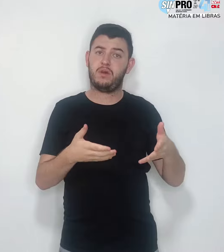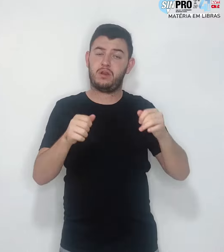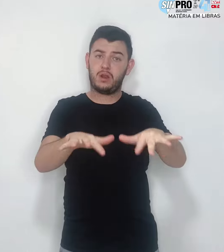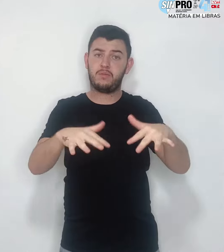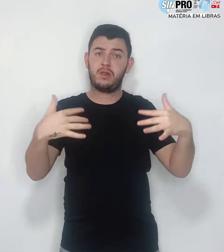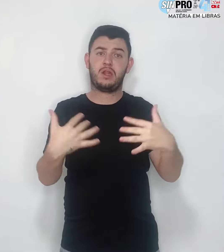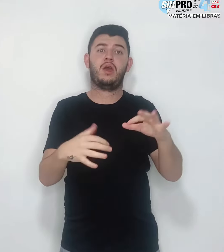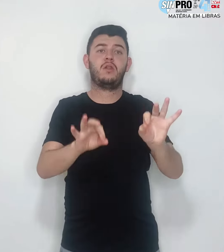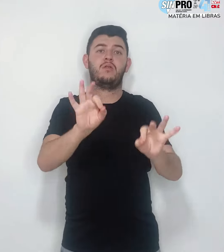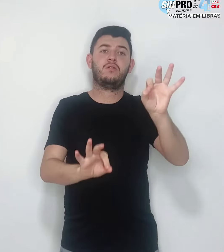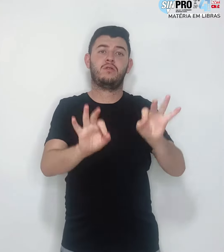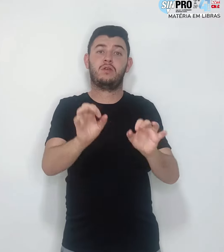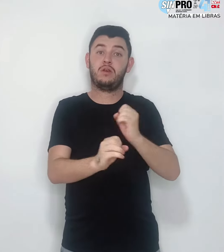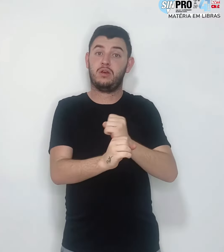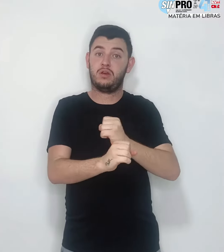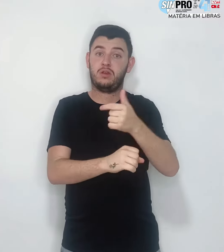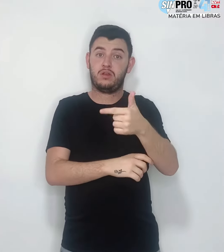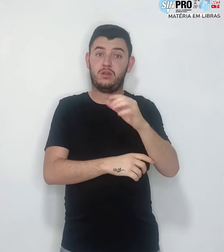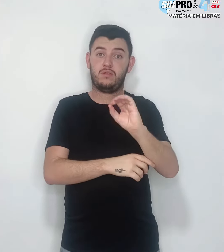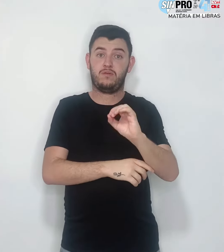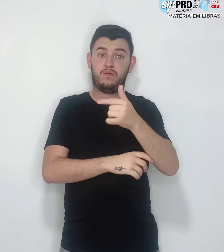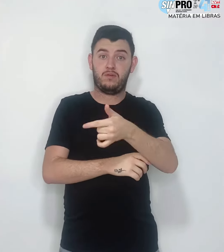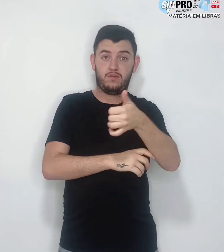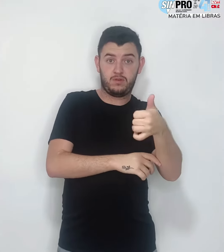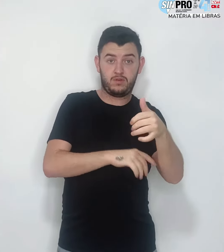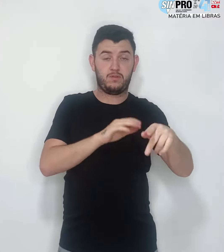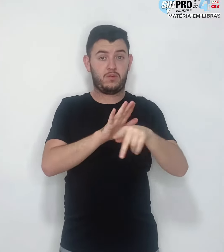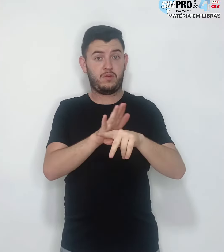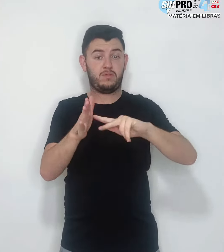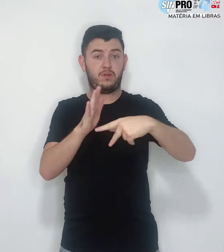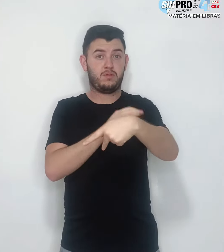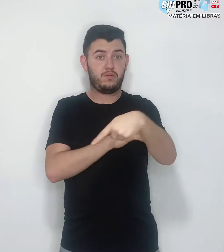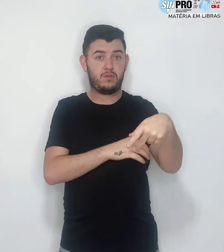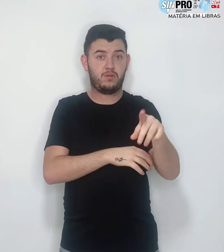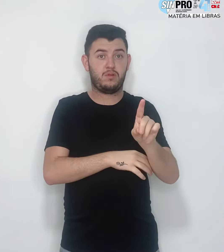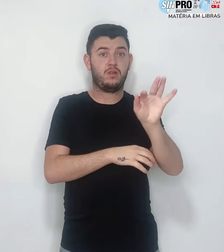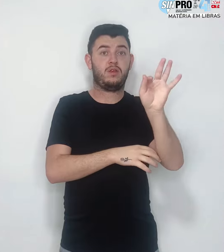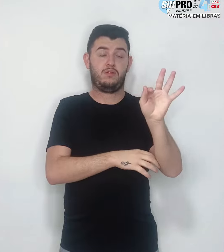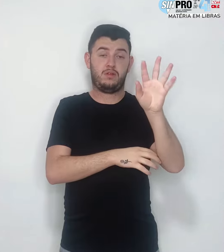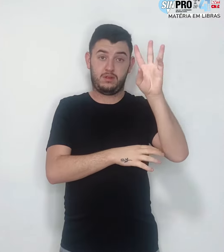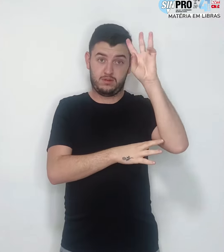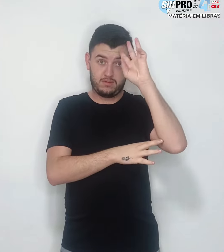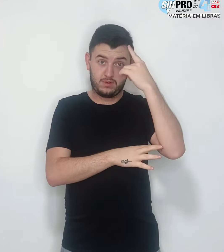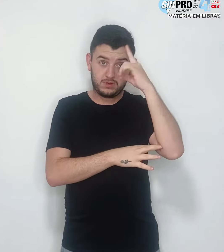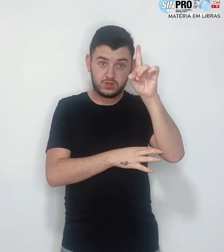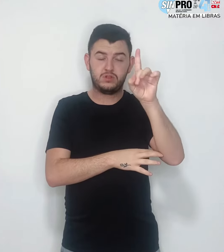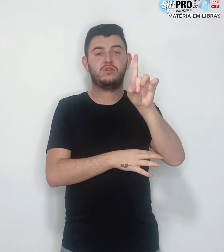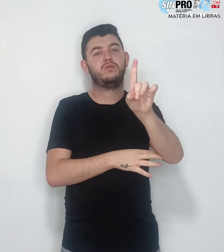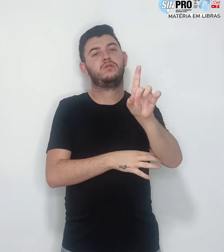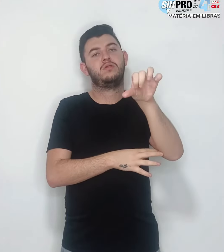plenária organizativa 2021 do SimproDF nessa terça-feira 19 do 1.